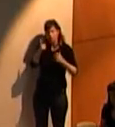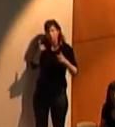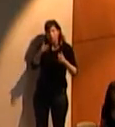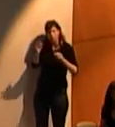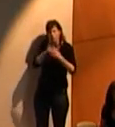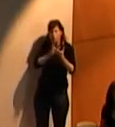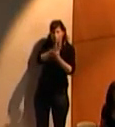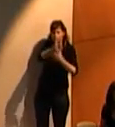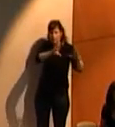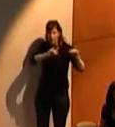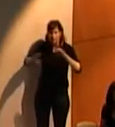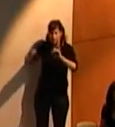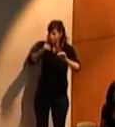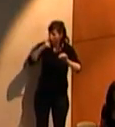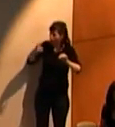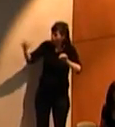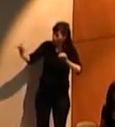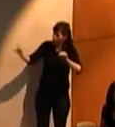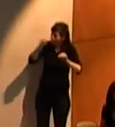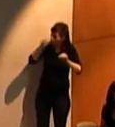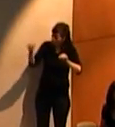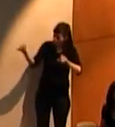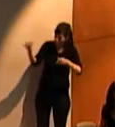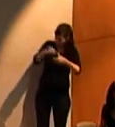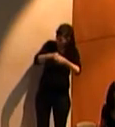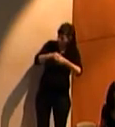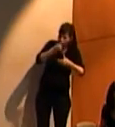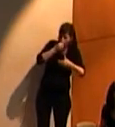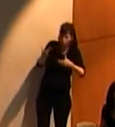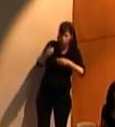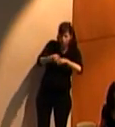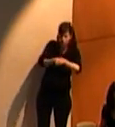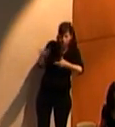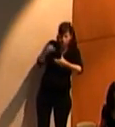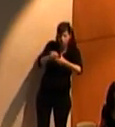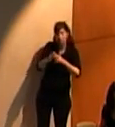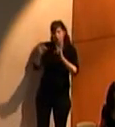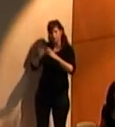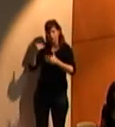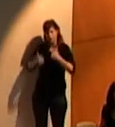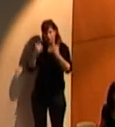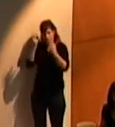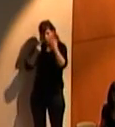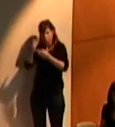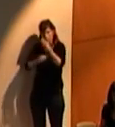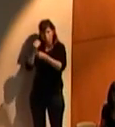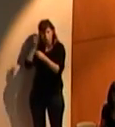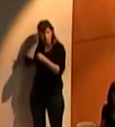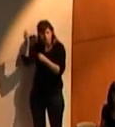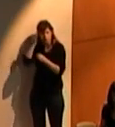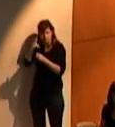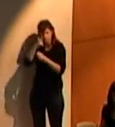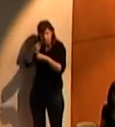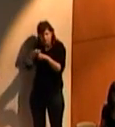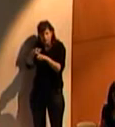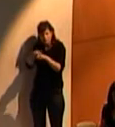dans les projets d'aménagement pour faciliter leur accessibilité. Pour les handicaps visuels et auditifs, il commence à y avoir aussi des progrès